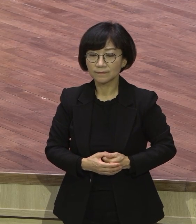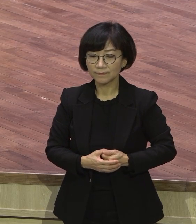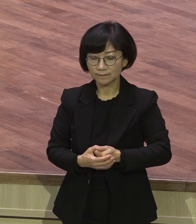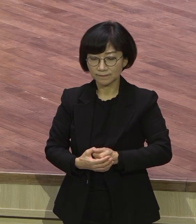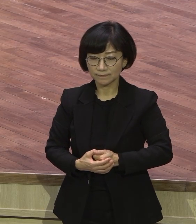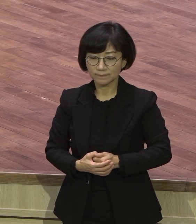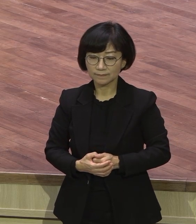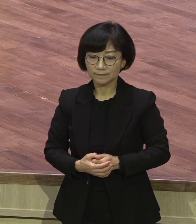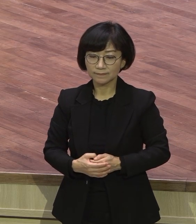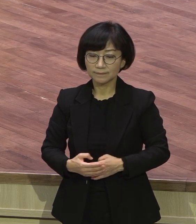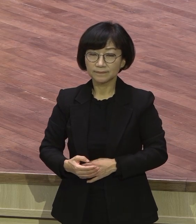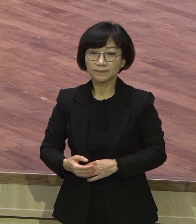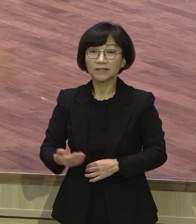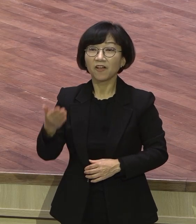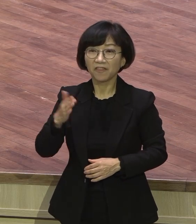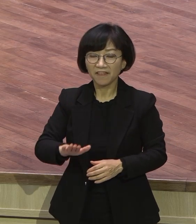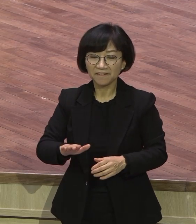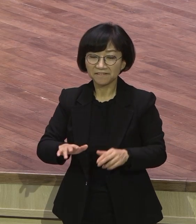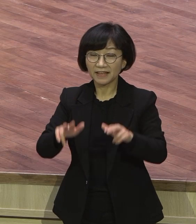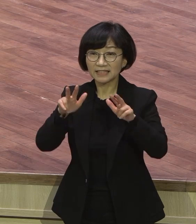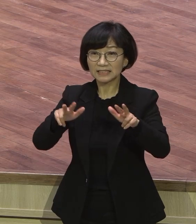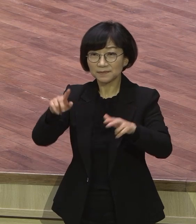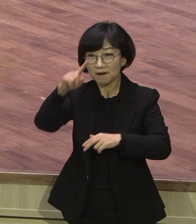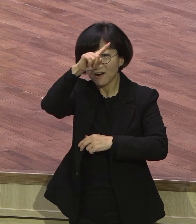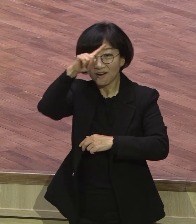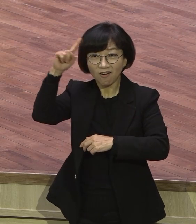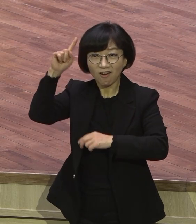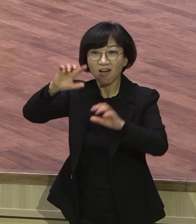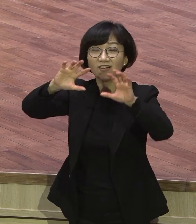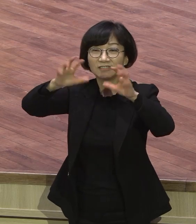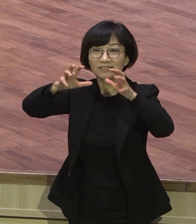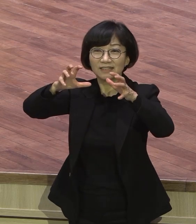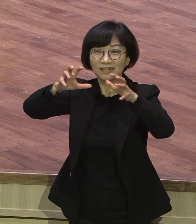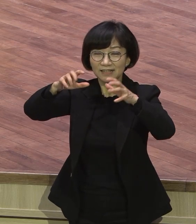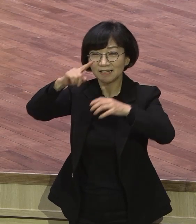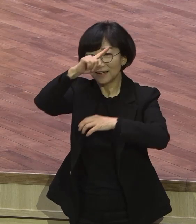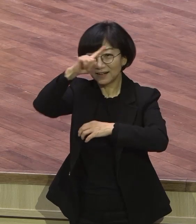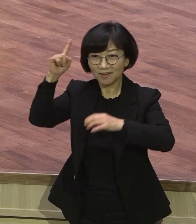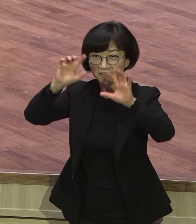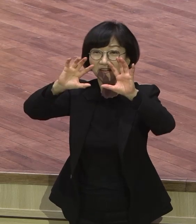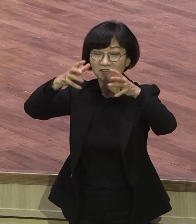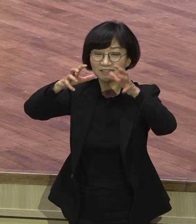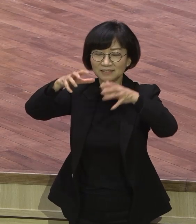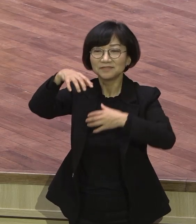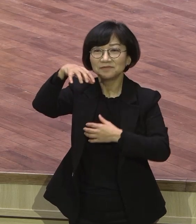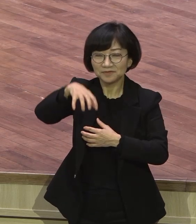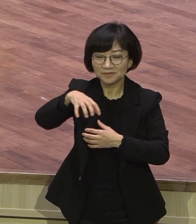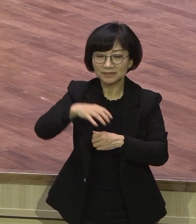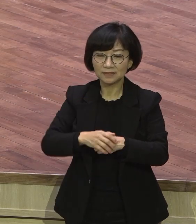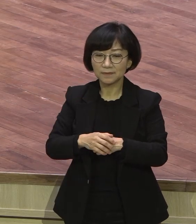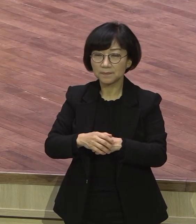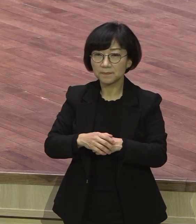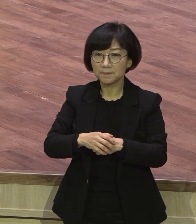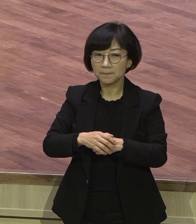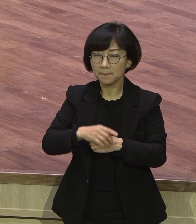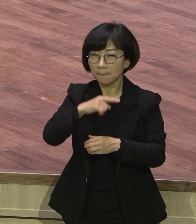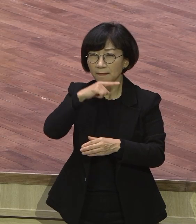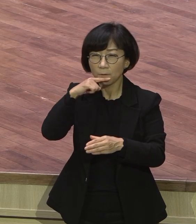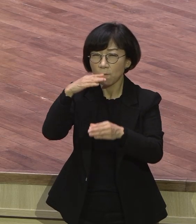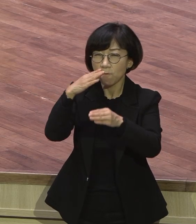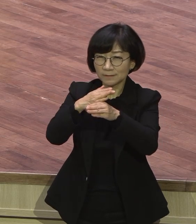지금의 러시아 구소련 소련이 소련이 공산혁명이